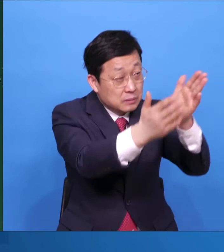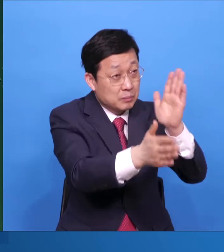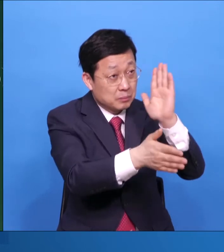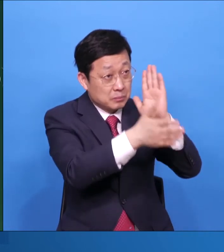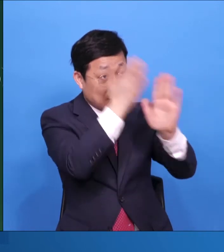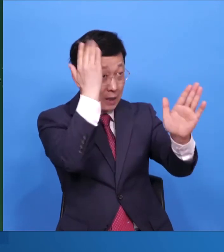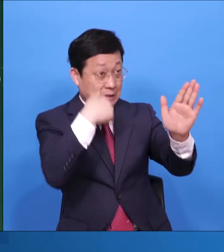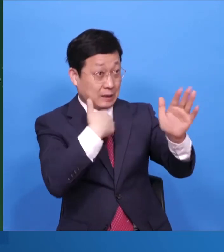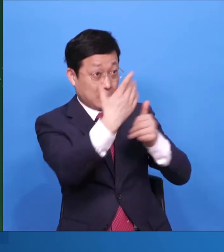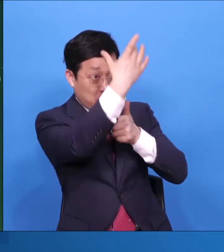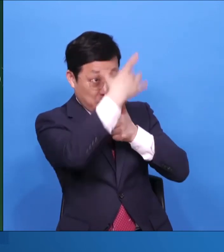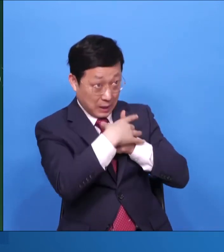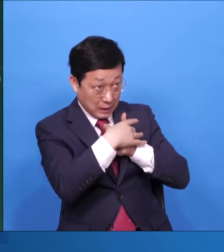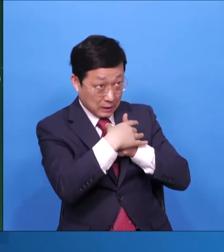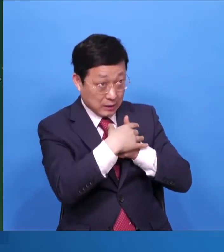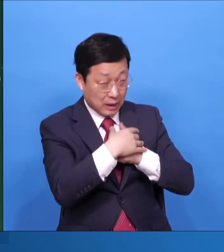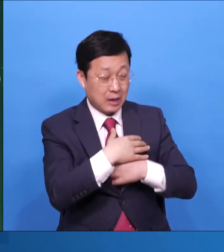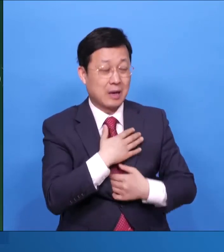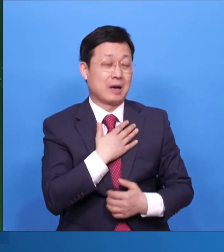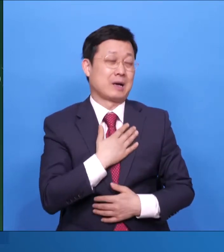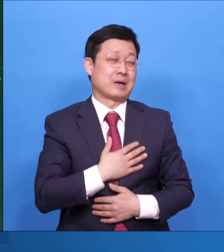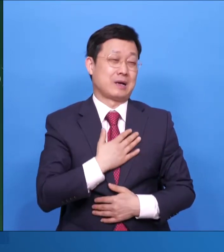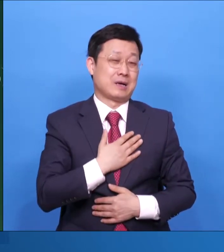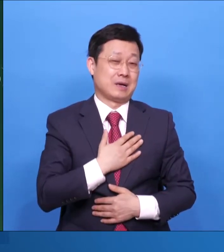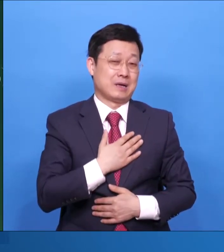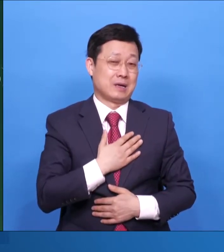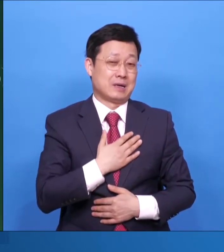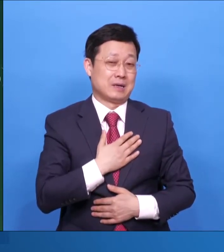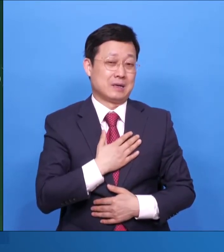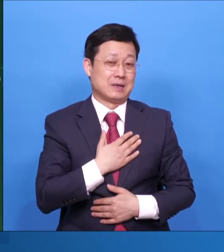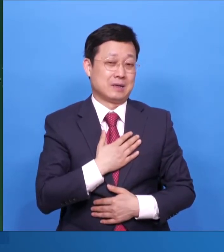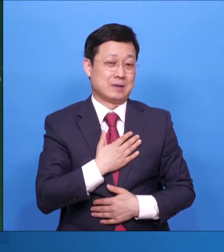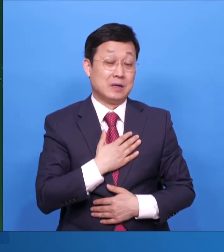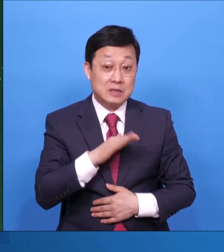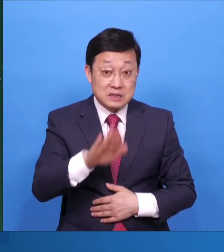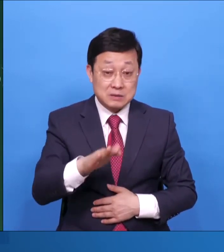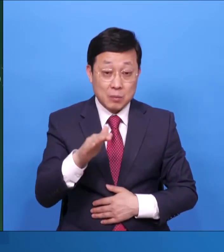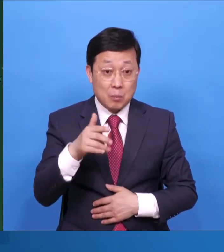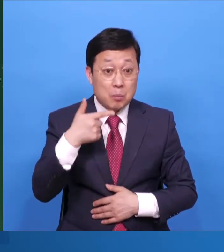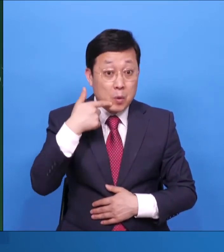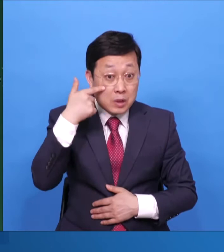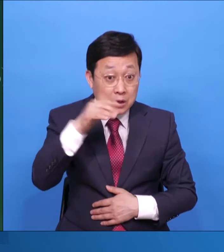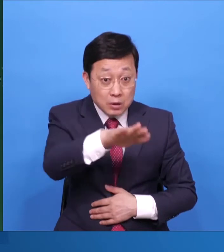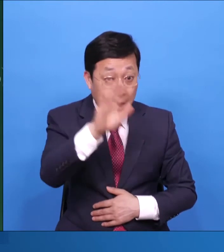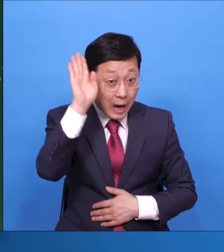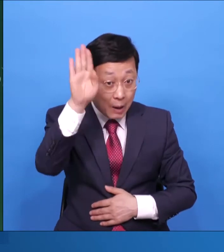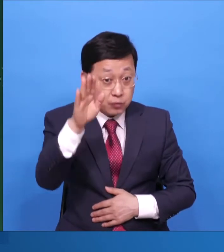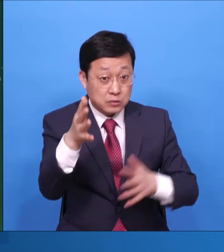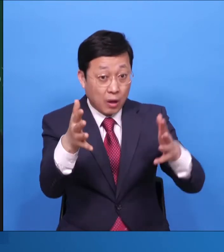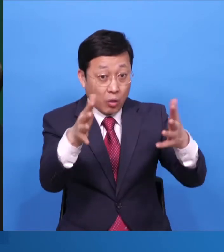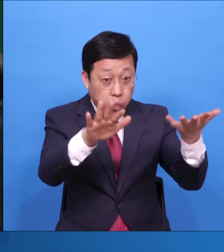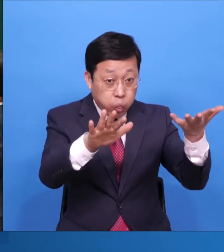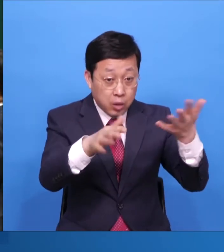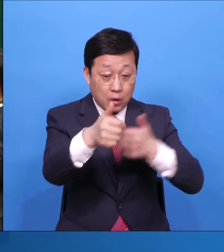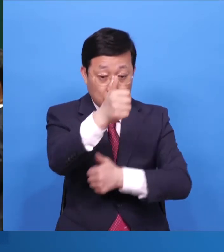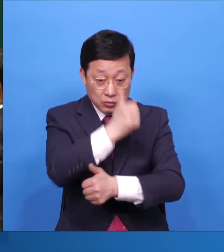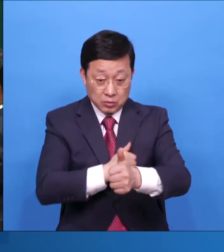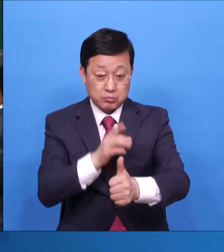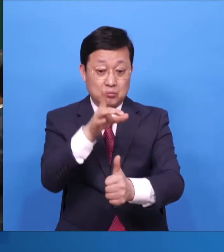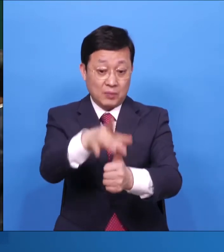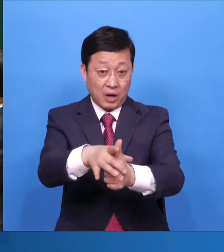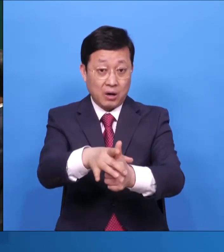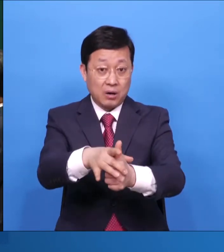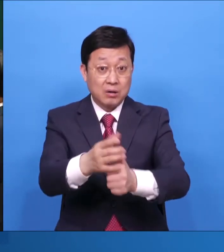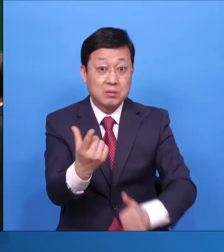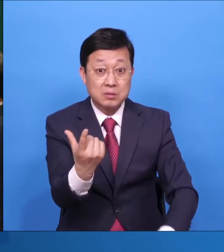Elías. 반드시 여러분 앞세대는 마감이 되고 렘넌트들이 시대를 끌고 가신다 말이에요. Vemos que hay una época en la cual la generación adulta